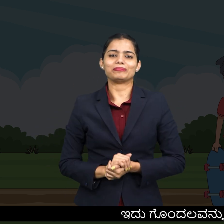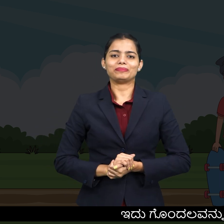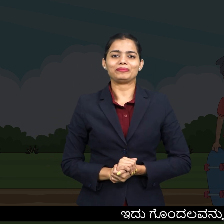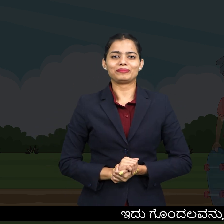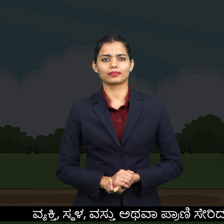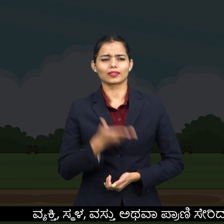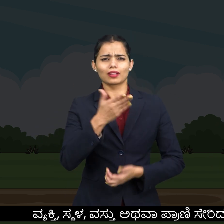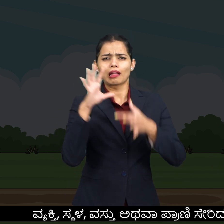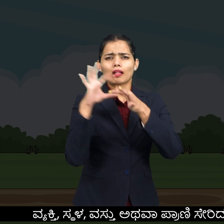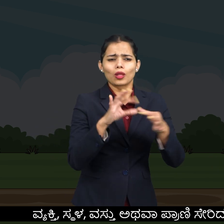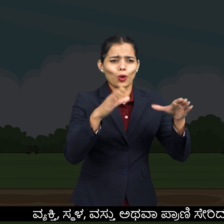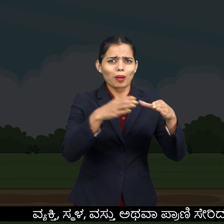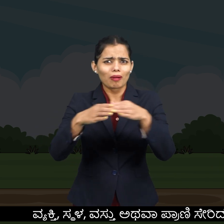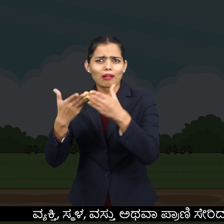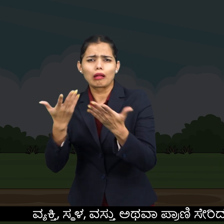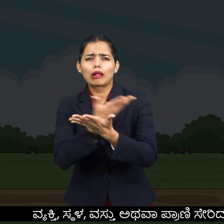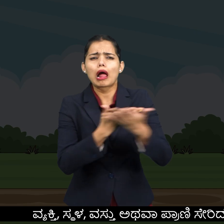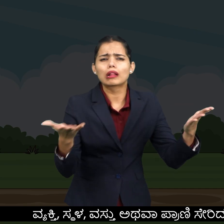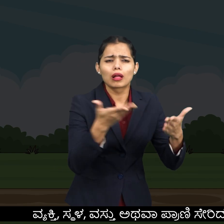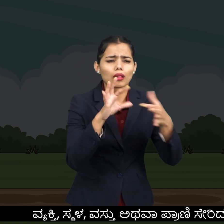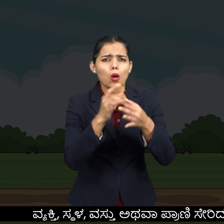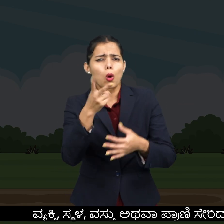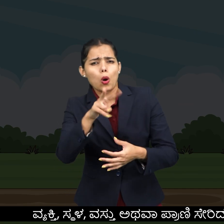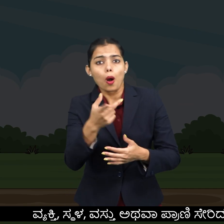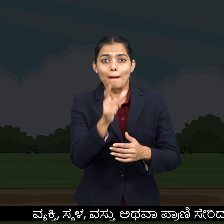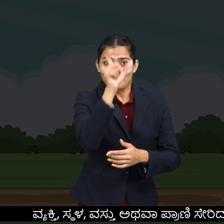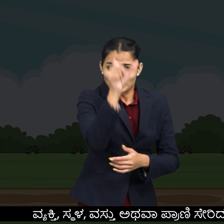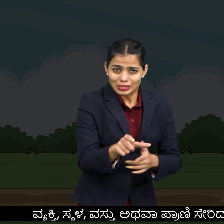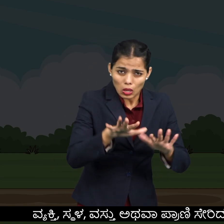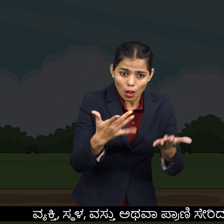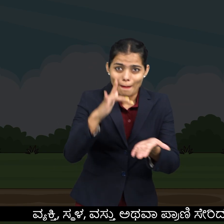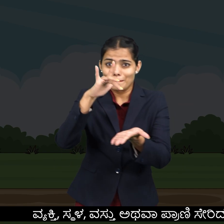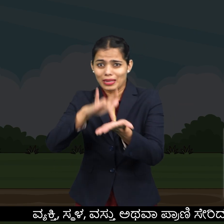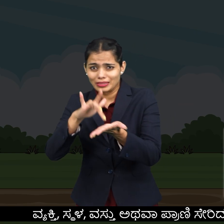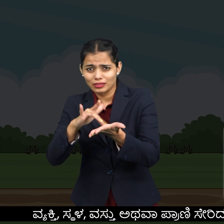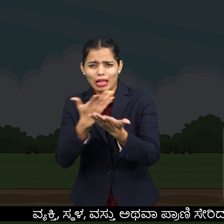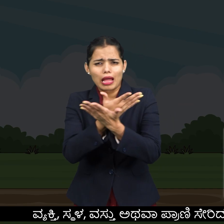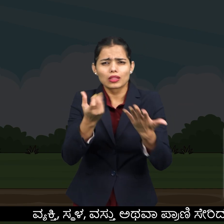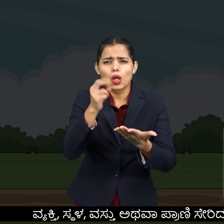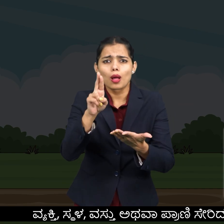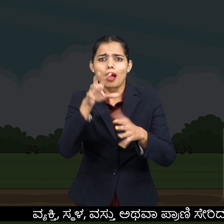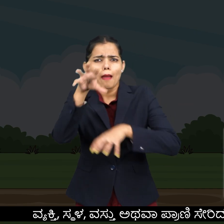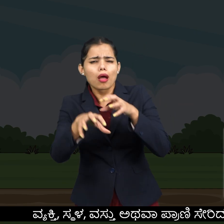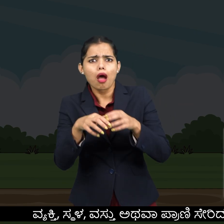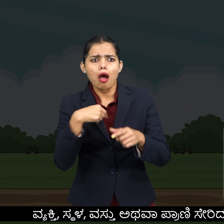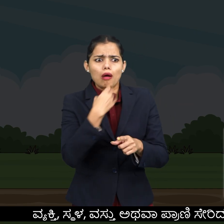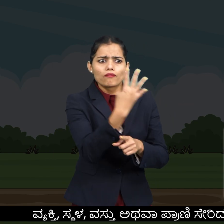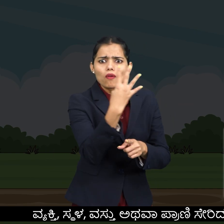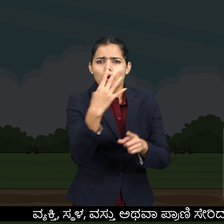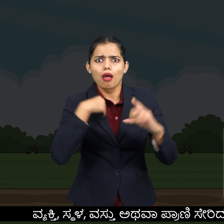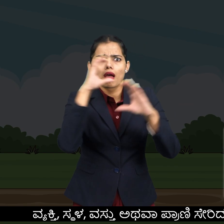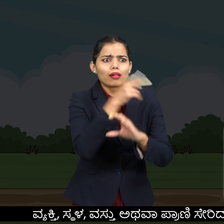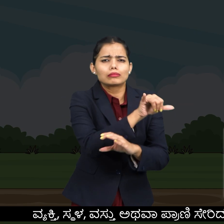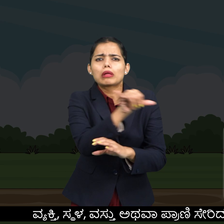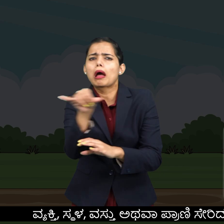ಹೌದಾ? ಒಬ್ಬ ವ್ಯಕ್ತಿ, ಸ್ಥಳ, ವಸ್ತು ಅಥವಾ ಪ್ರಾಣಿ ಸೇರಿದಂತೆ